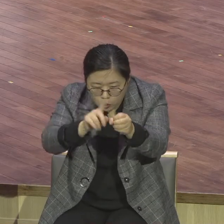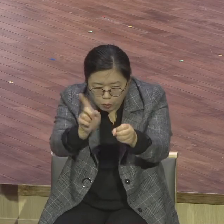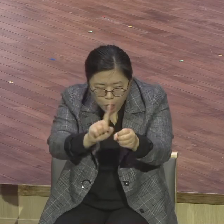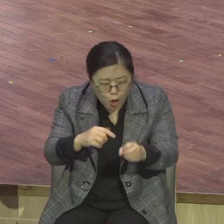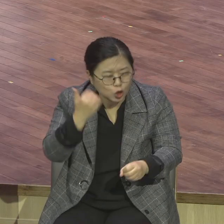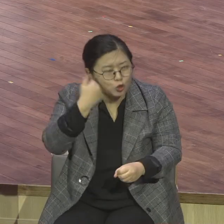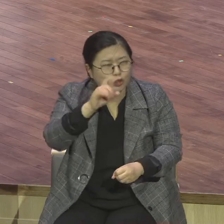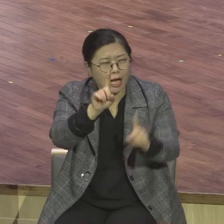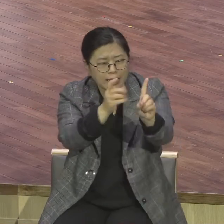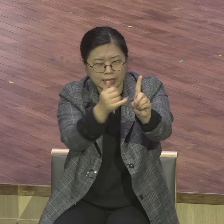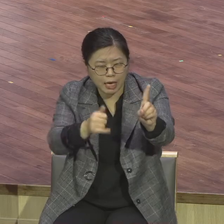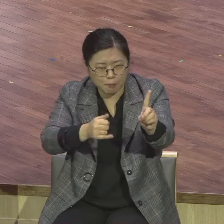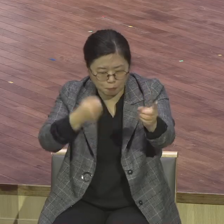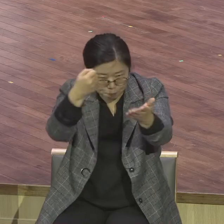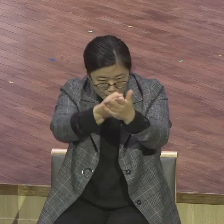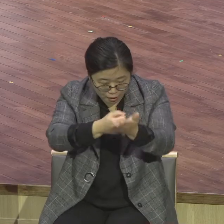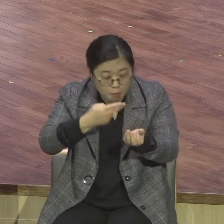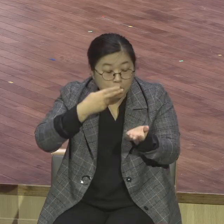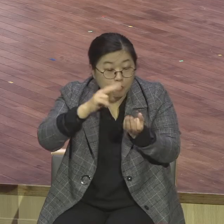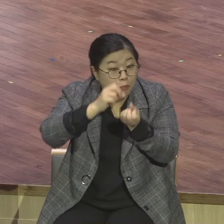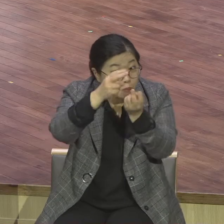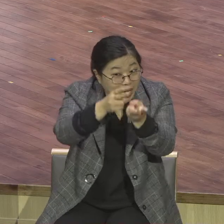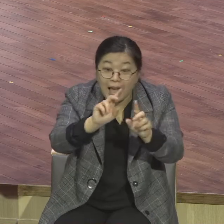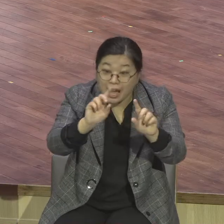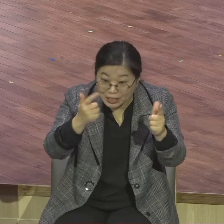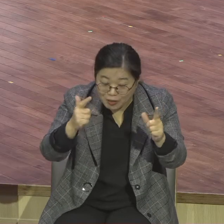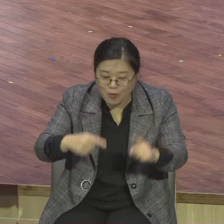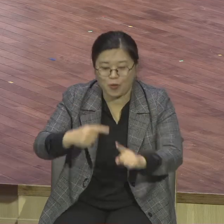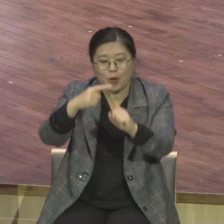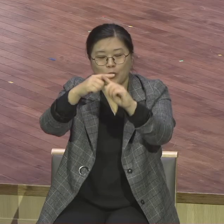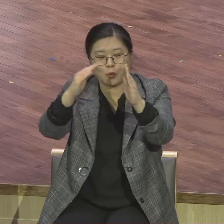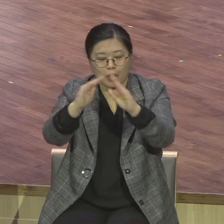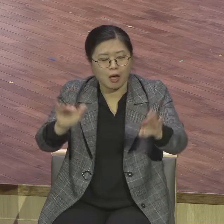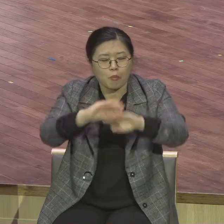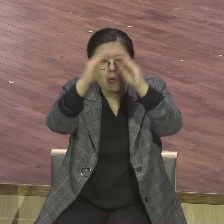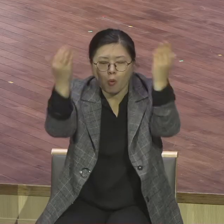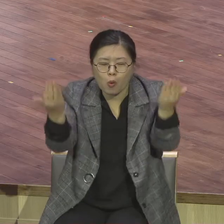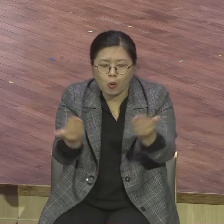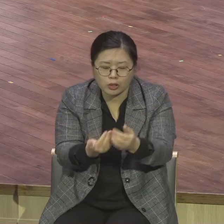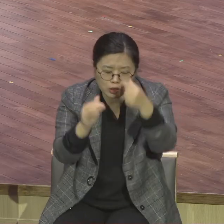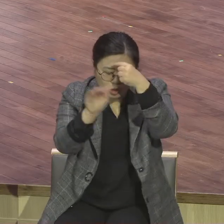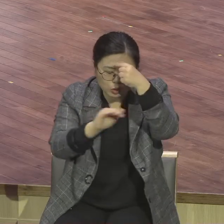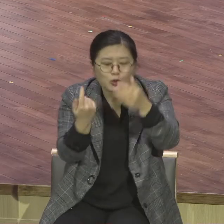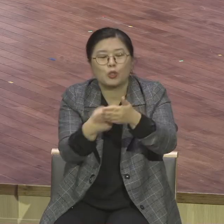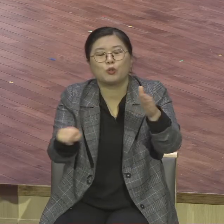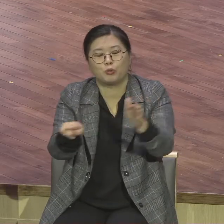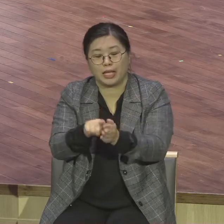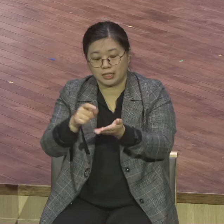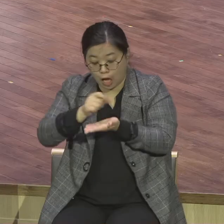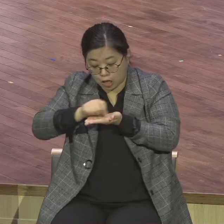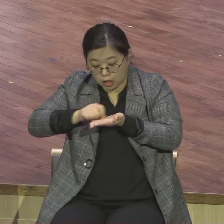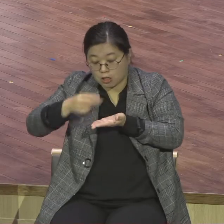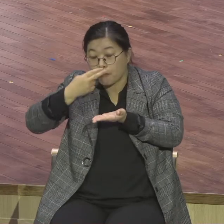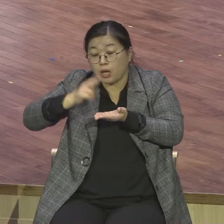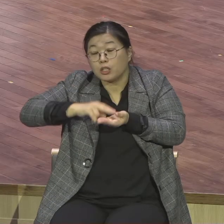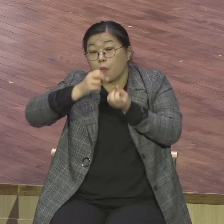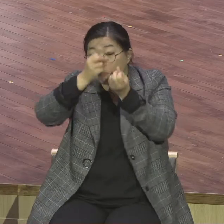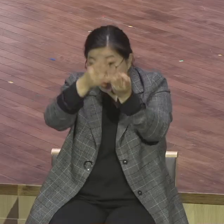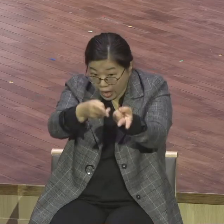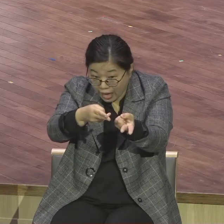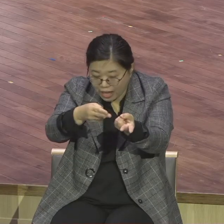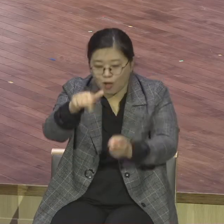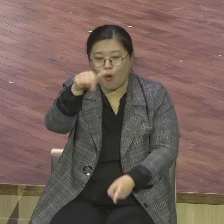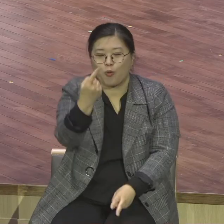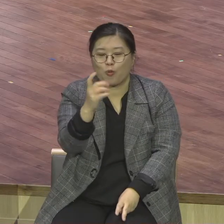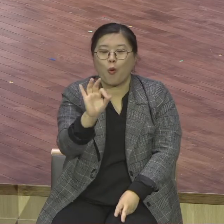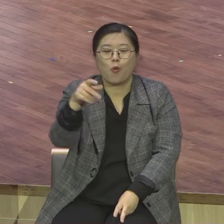위한 내용이라고 해서 공동서신이라 그렇게 말을 합니다. 야고보서는 신약